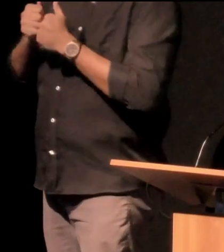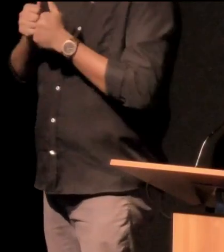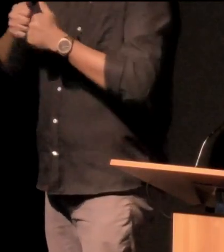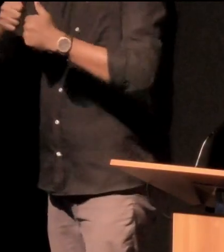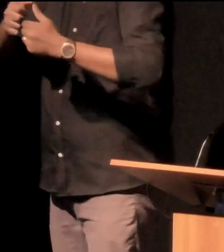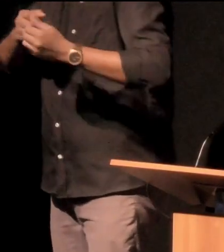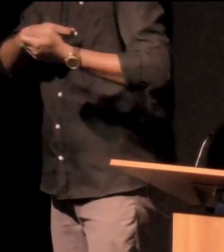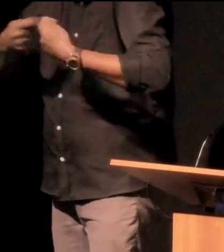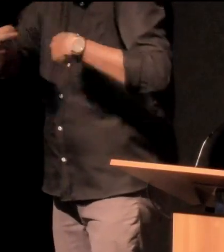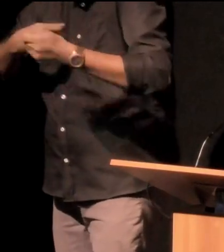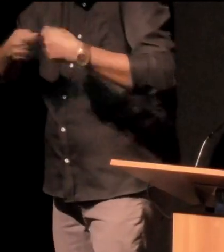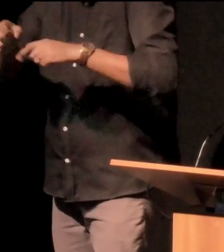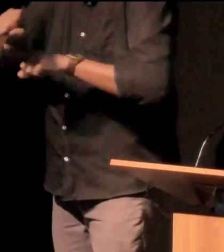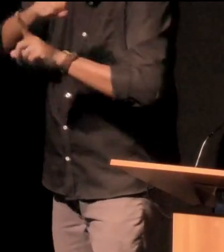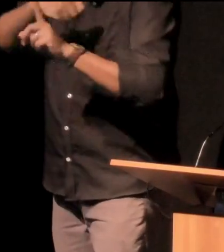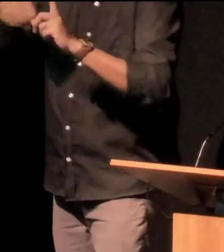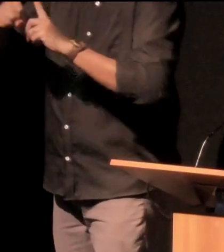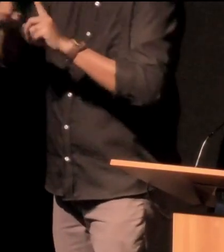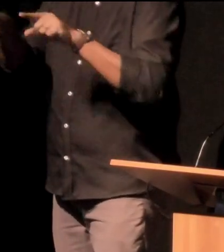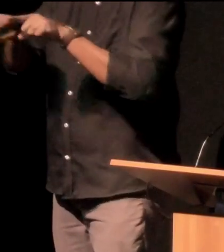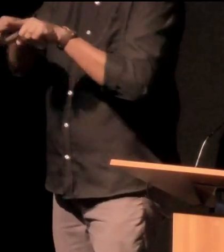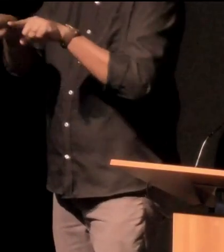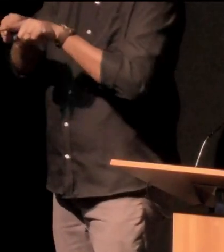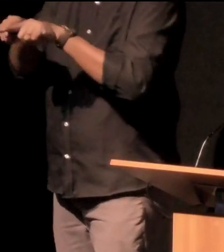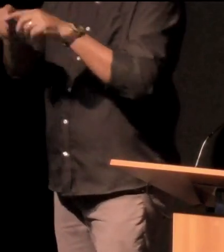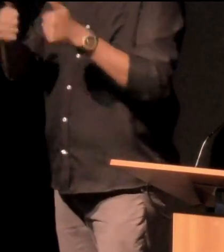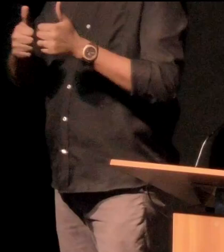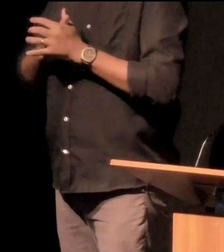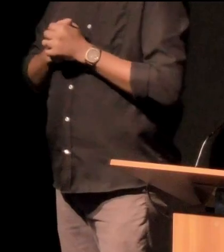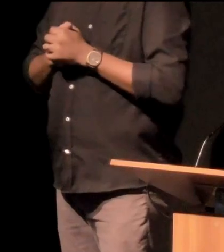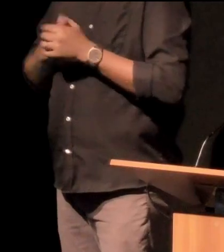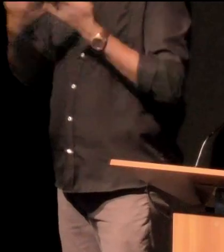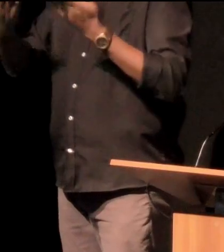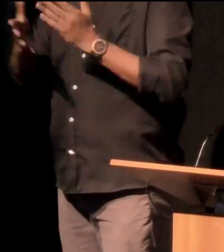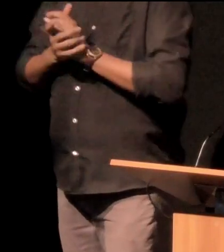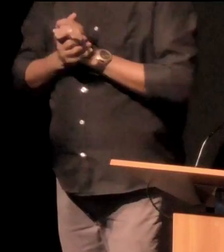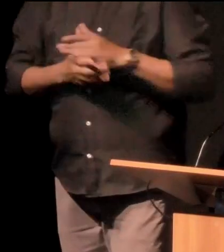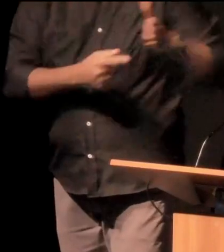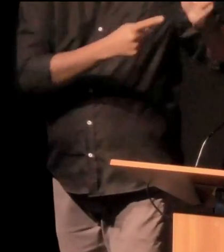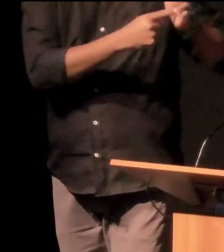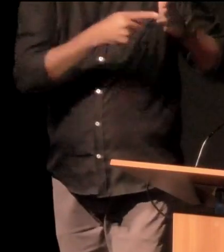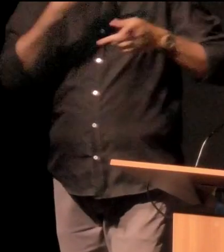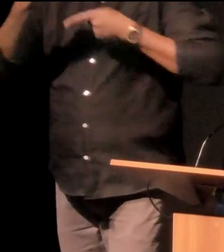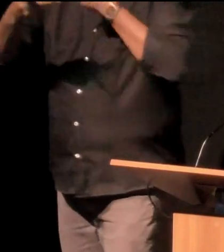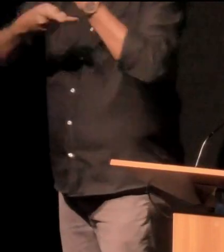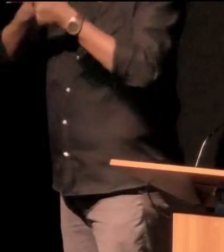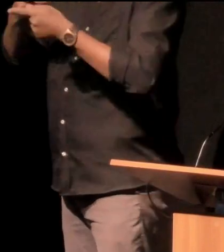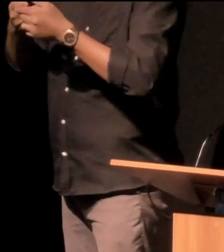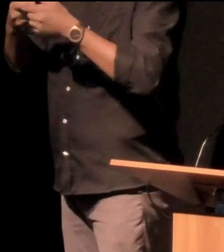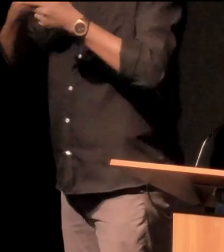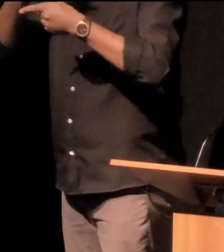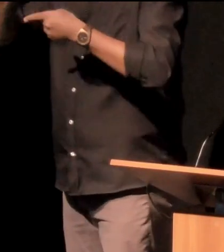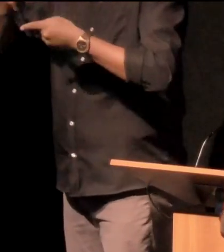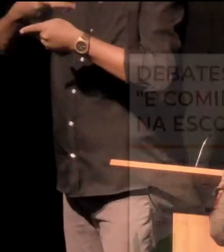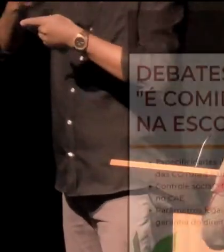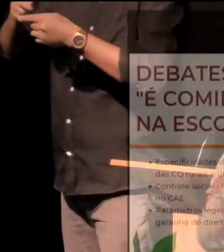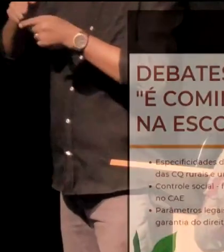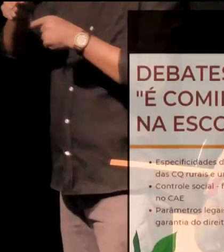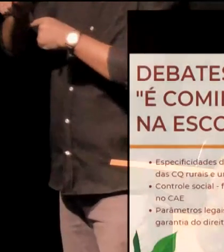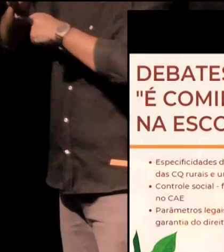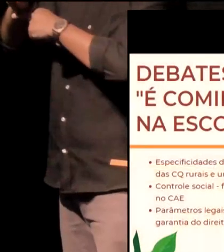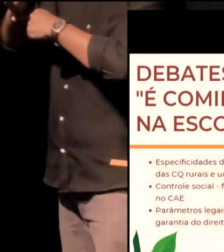social também tá e enfim eu já falei sobre isso né é um quilombo